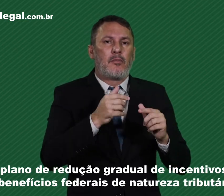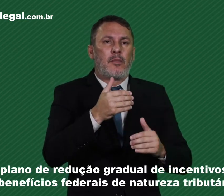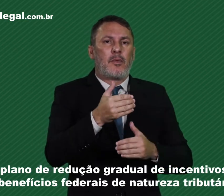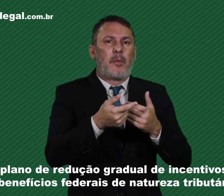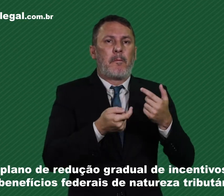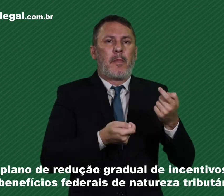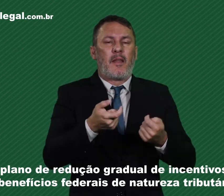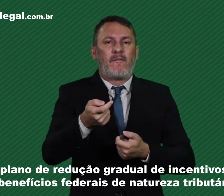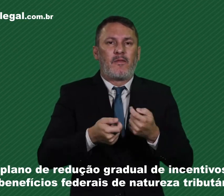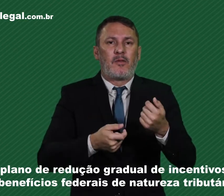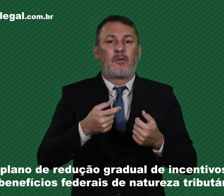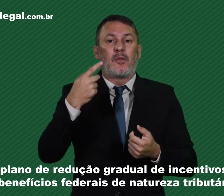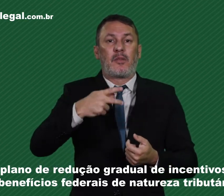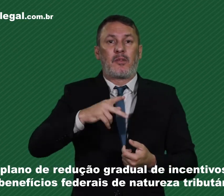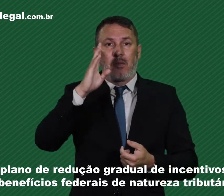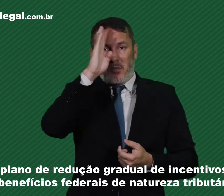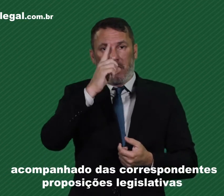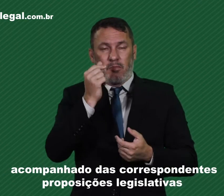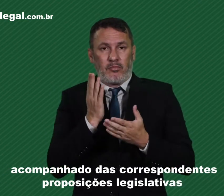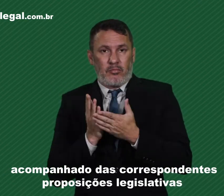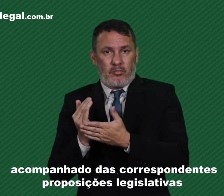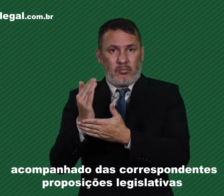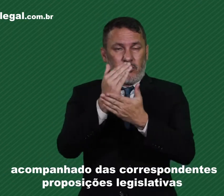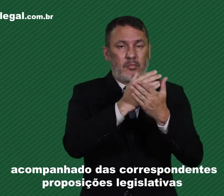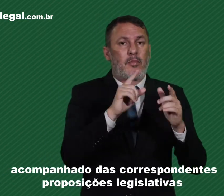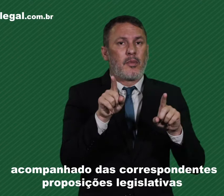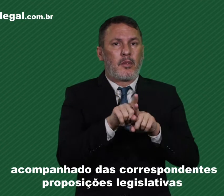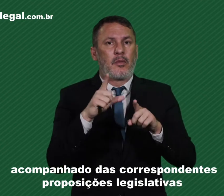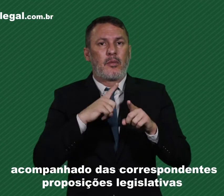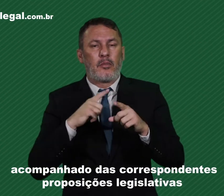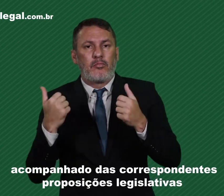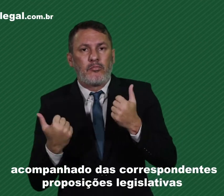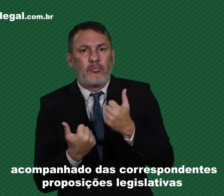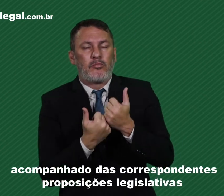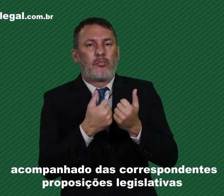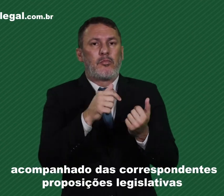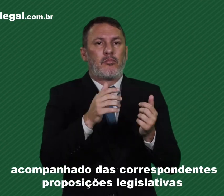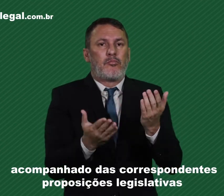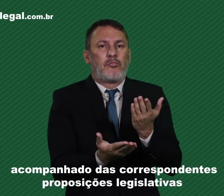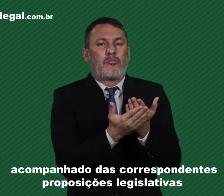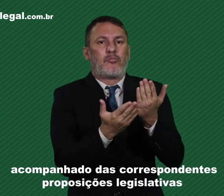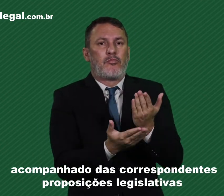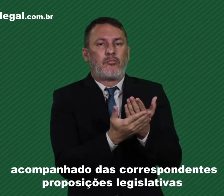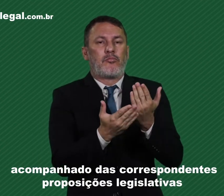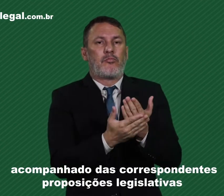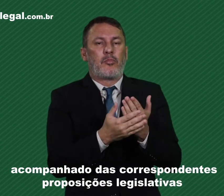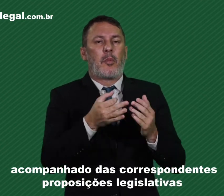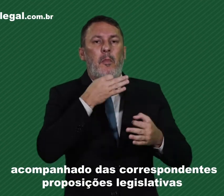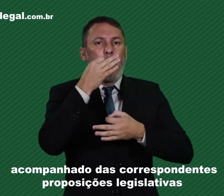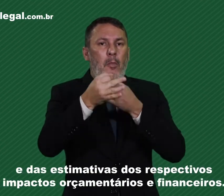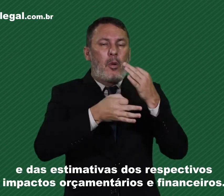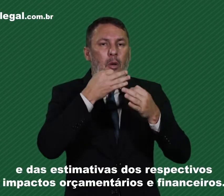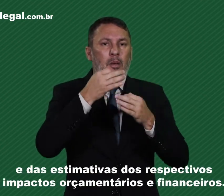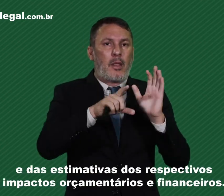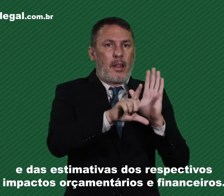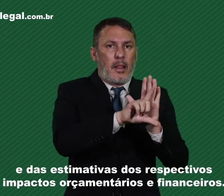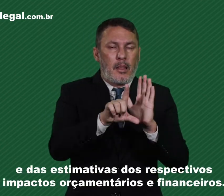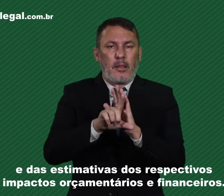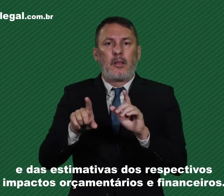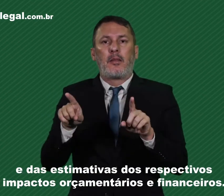federais de natureza tributária acompanhado das correspondentes proposições legislativas e das estimativas